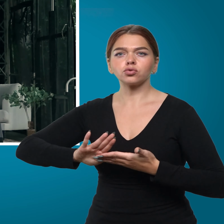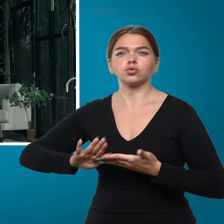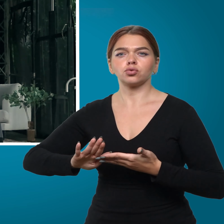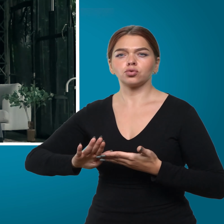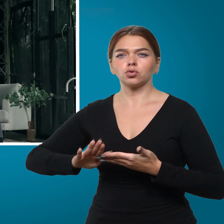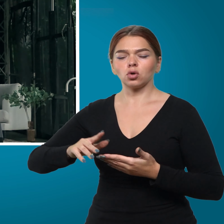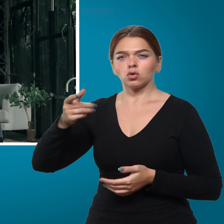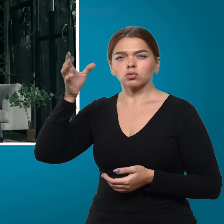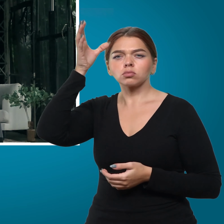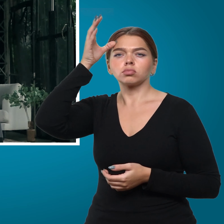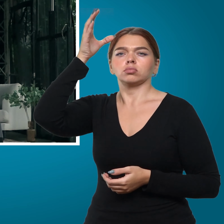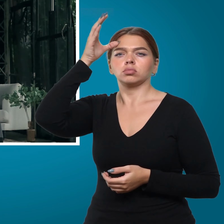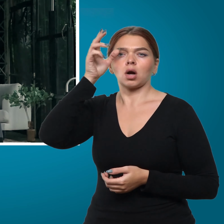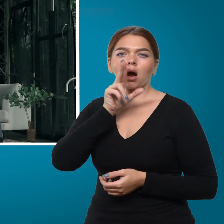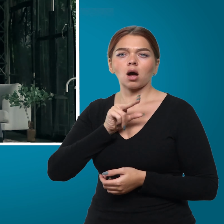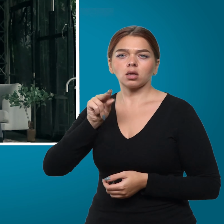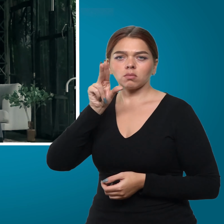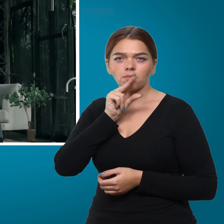tokie,